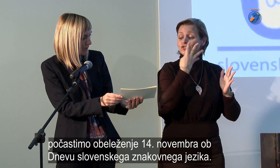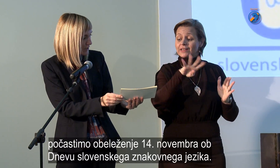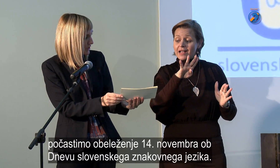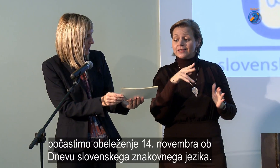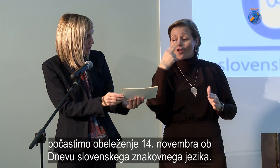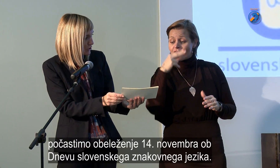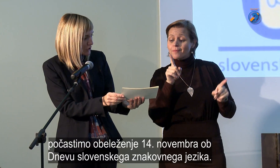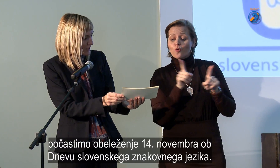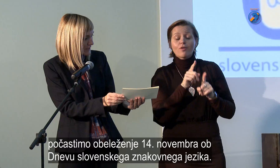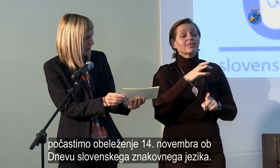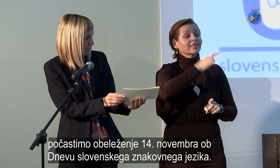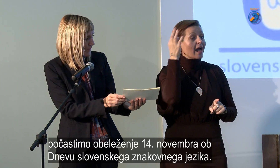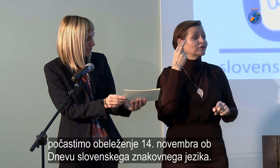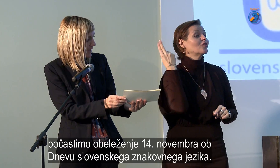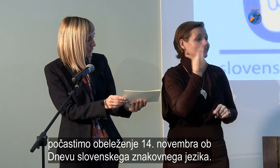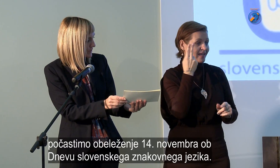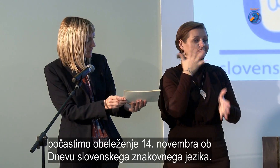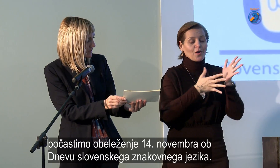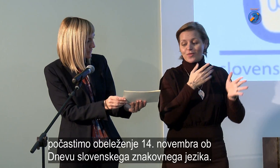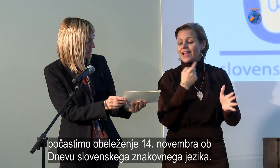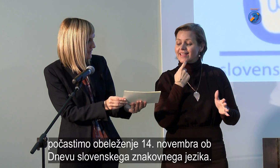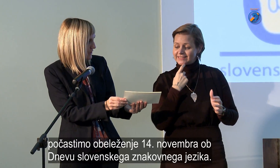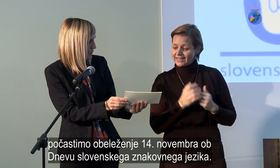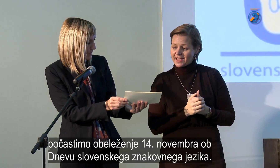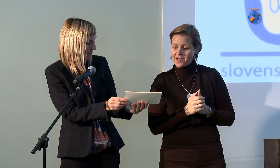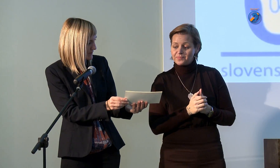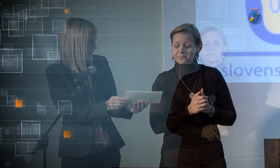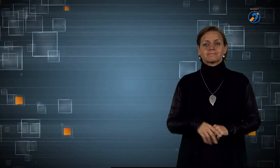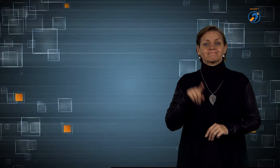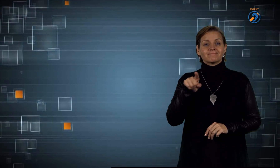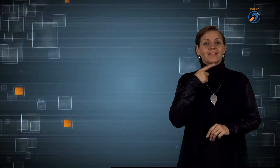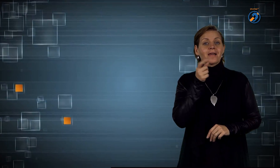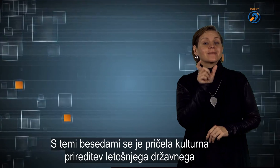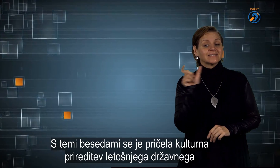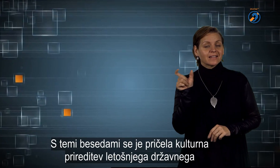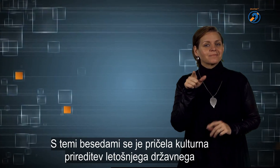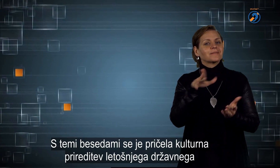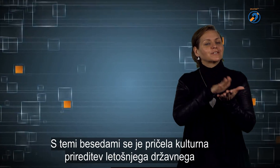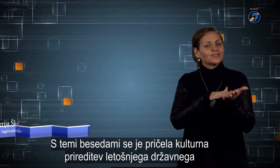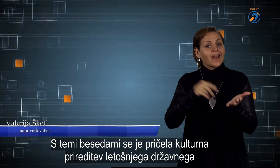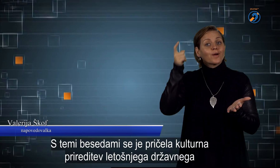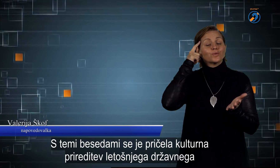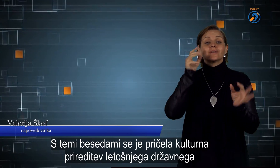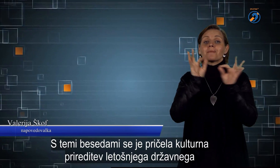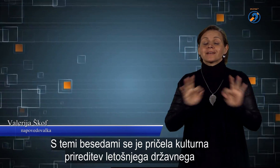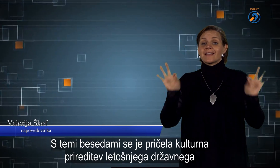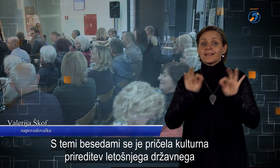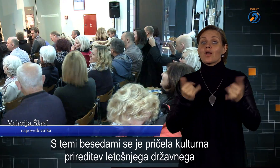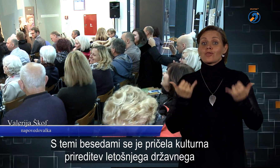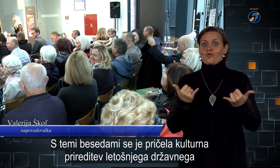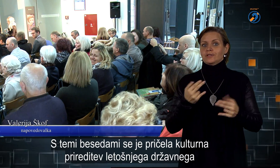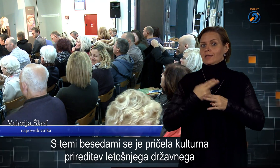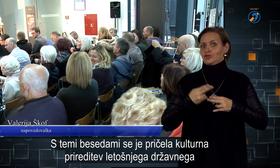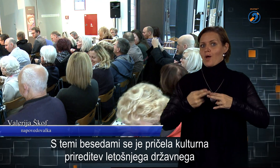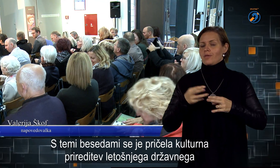počastimo obeleženje 14. novembra kot dneva slovenskega znakovnega jezika. S temi besedami se je pričela